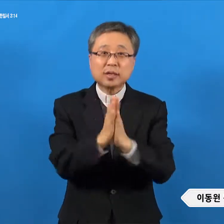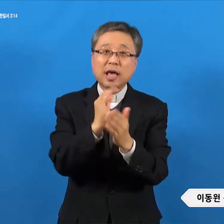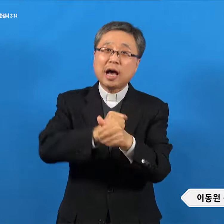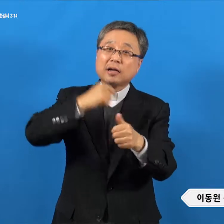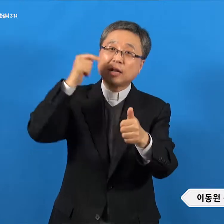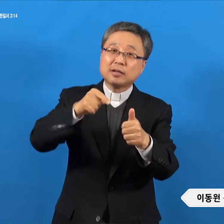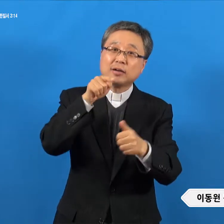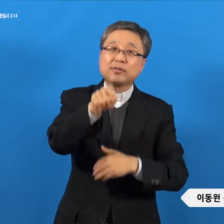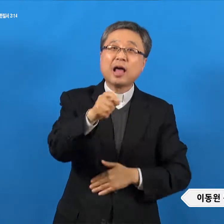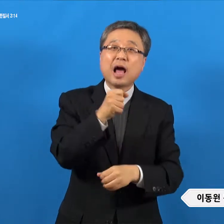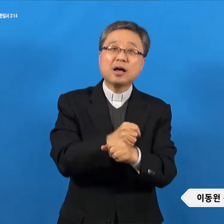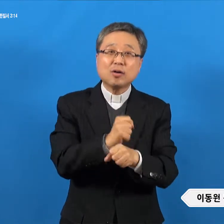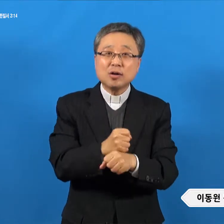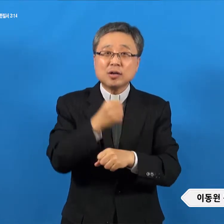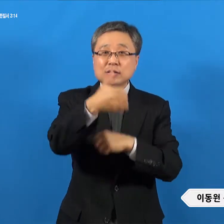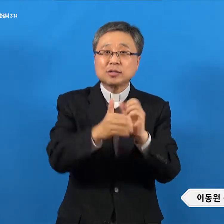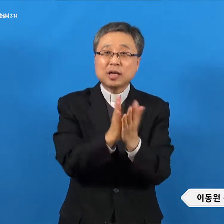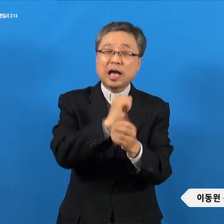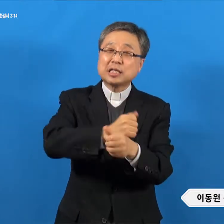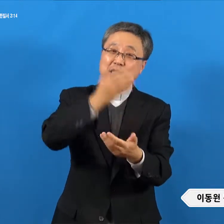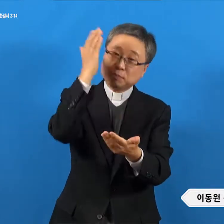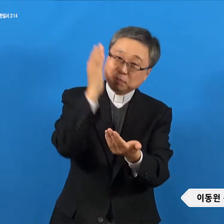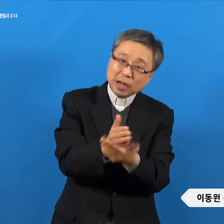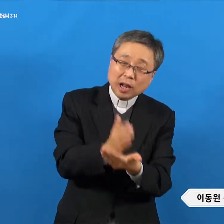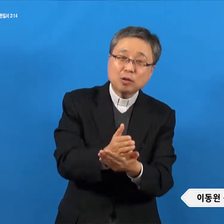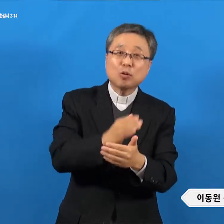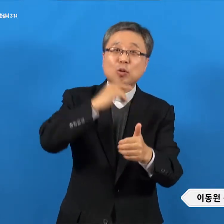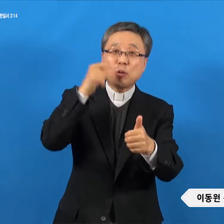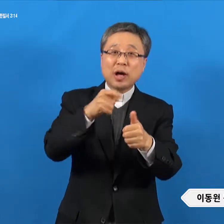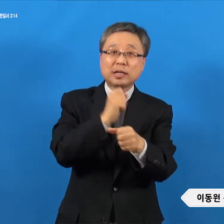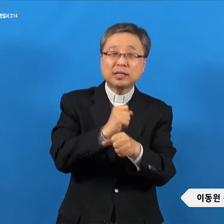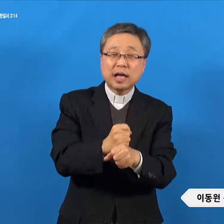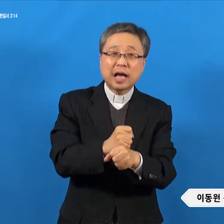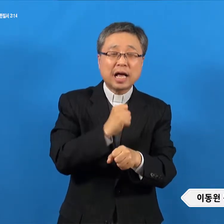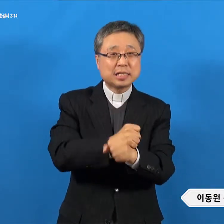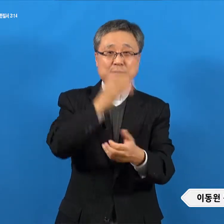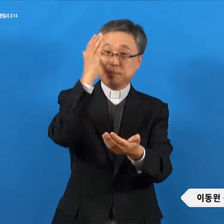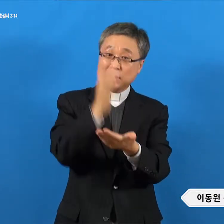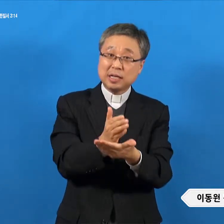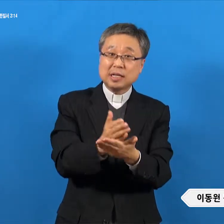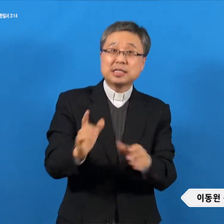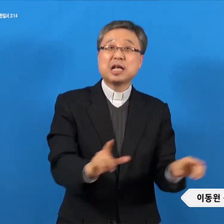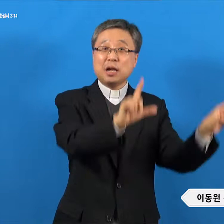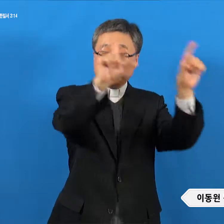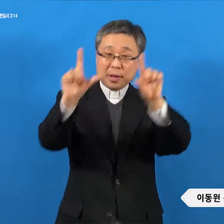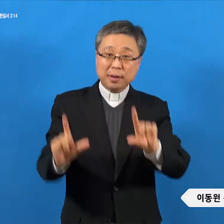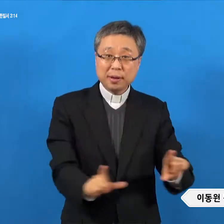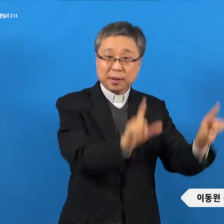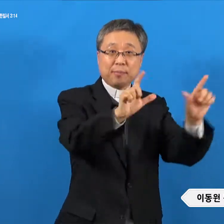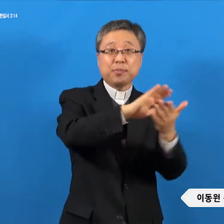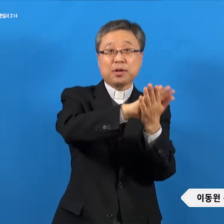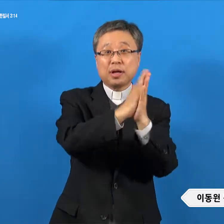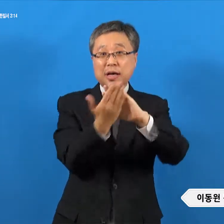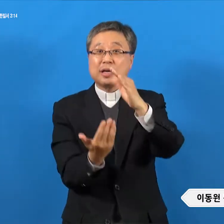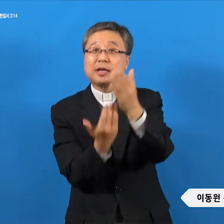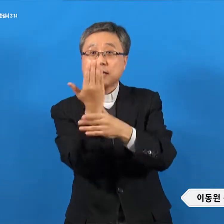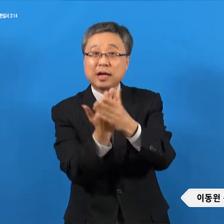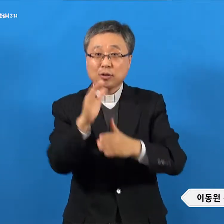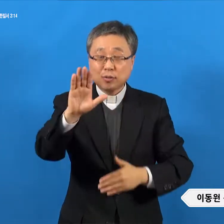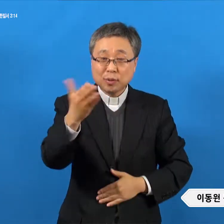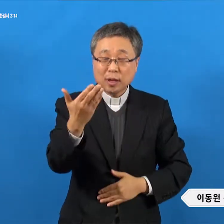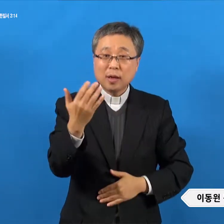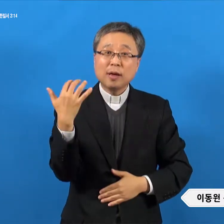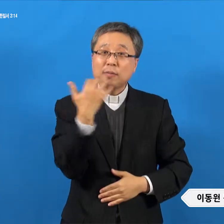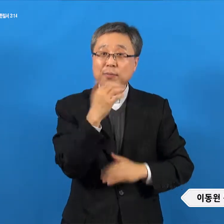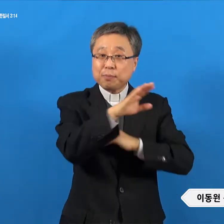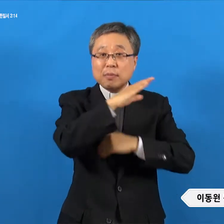하고 성경이 하지 말라 그랬으면 이젠 안 해. 삶의 변화가 일어나야죠. 자, 오늘 이 베드로전서